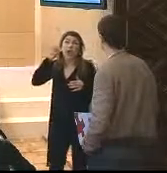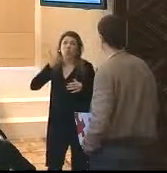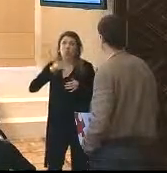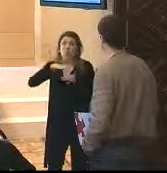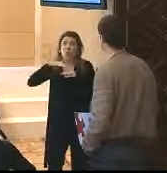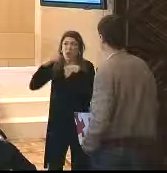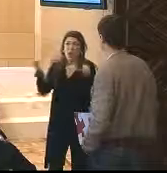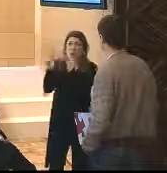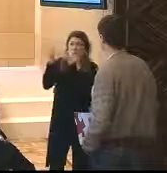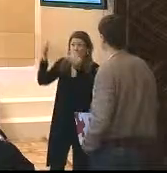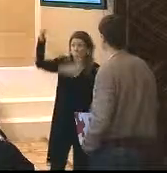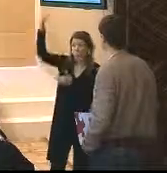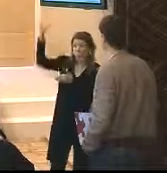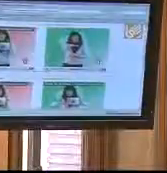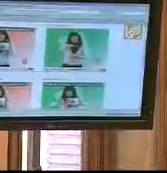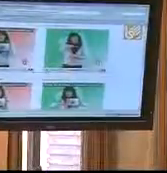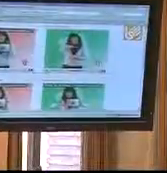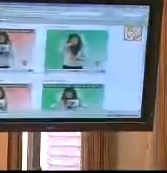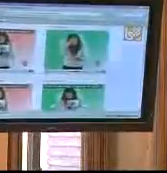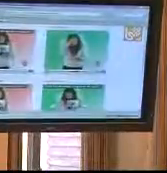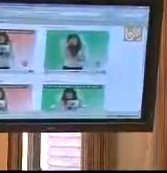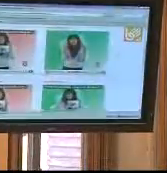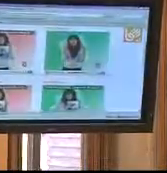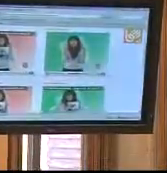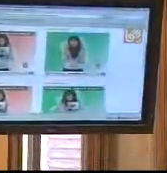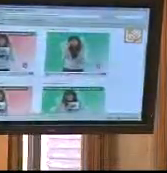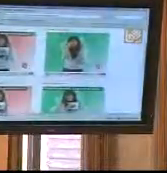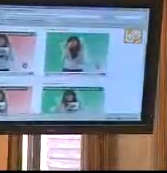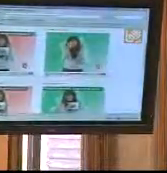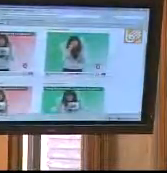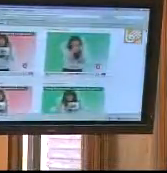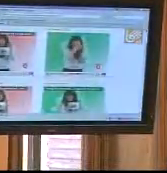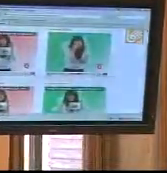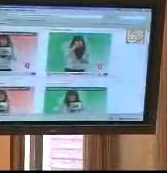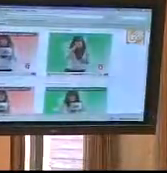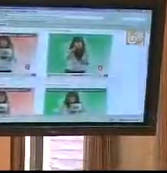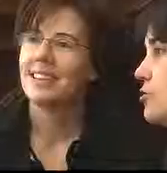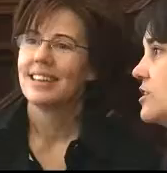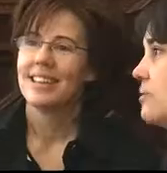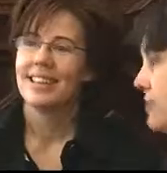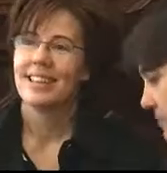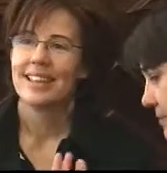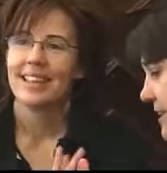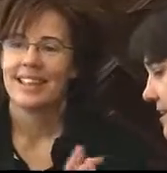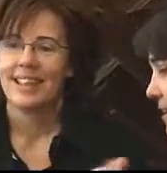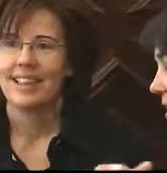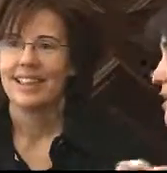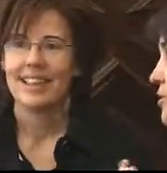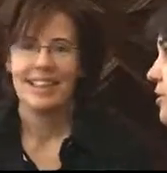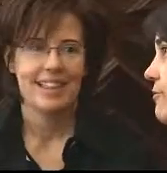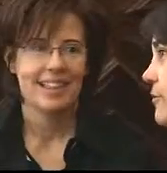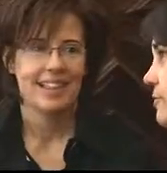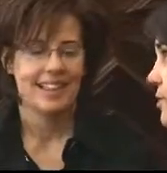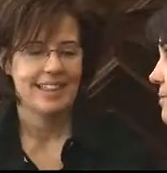las personas con discapacidad auditiva. Mediante unos vídeos explicativos realizados en lengua de signos española, los usuarios podrán navegar